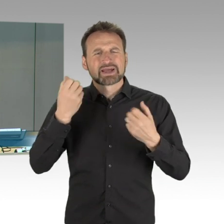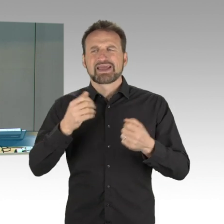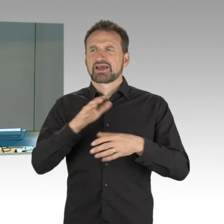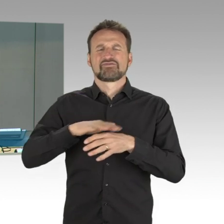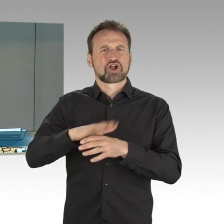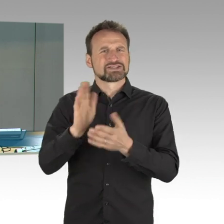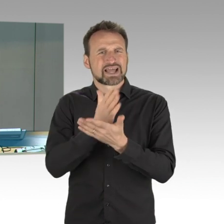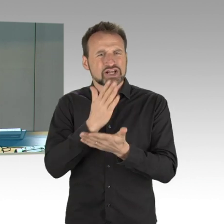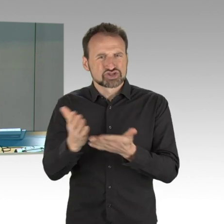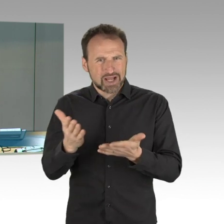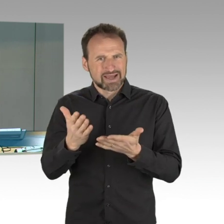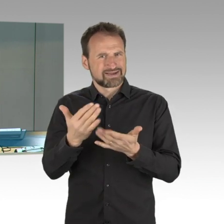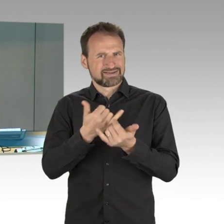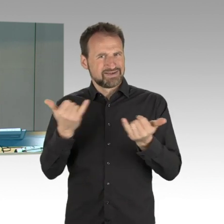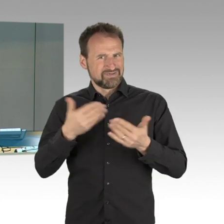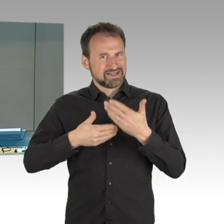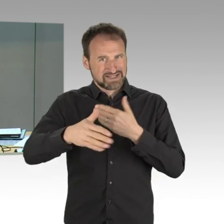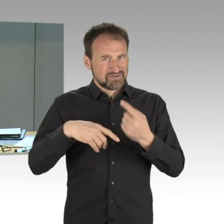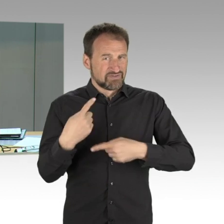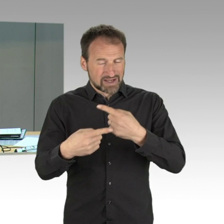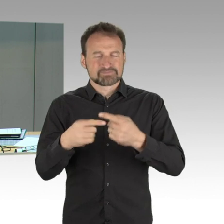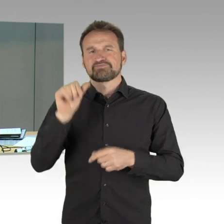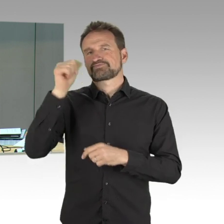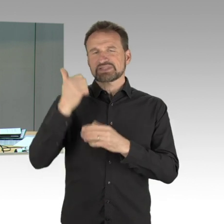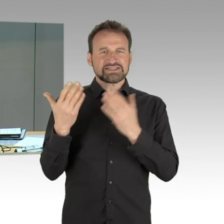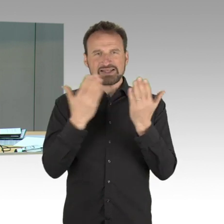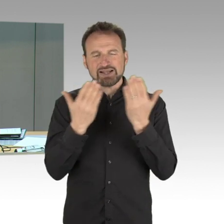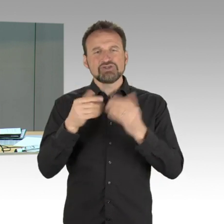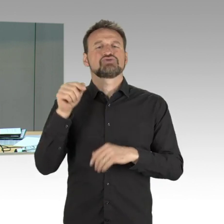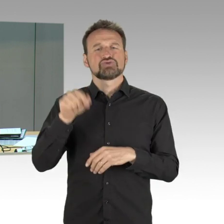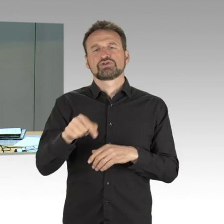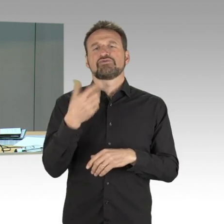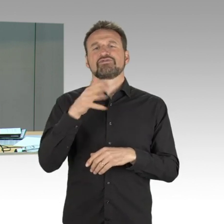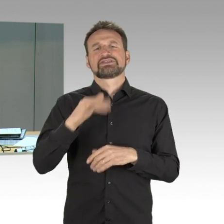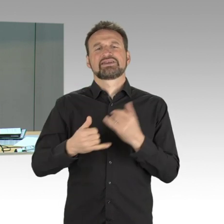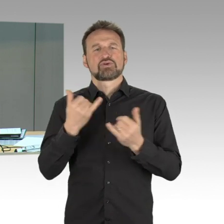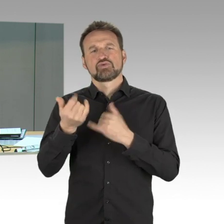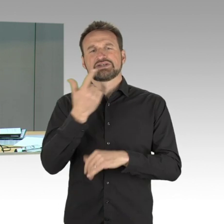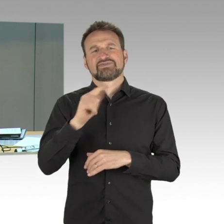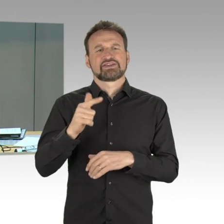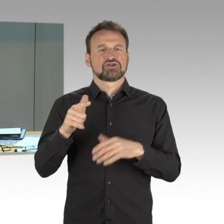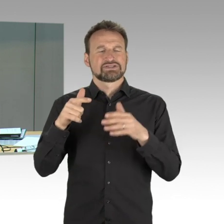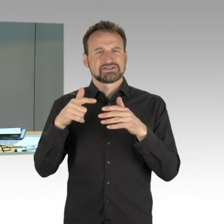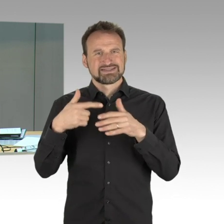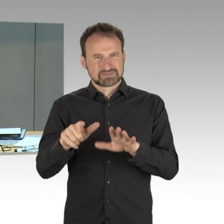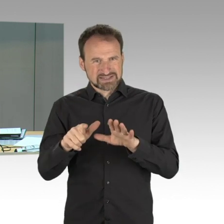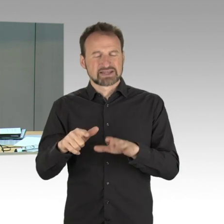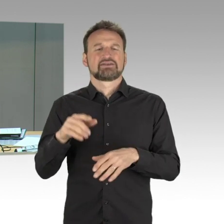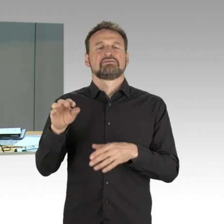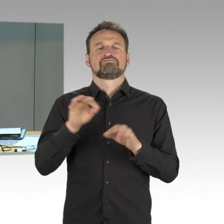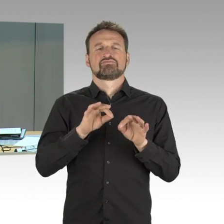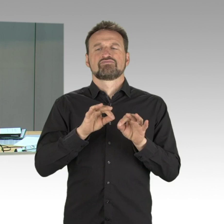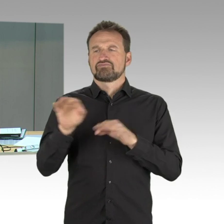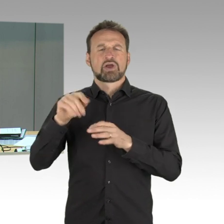Erste Lesung wurde in der 5. Sitzung am 26. Januar 2017 federführend an den Ausschuss für Innere Sicherheit und Ordnung